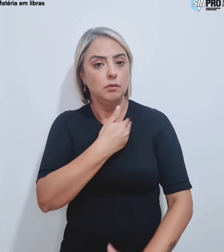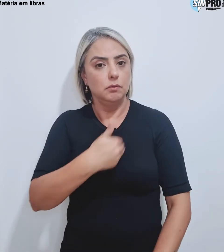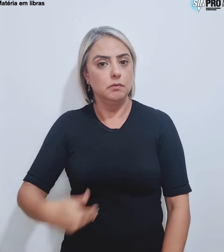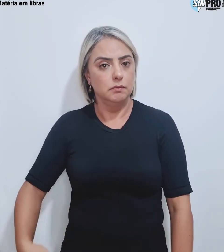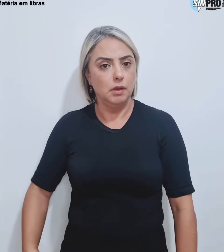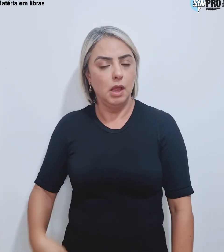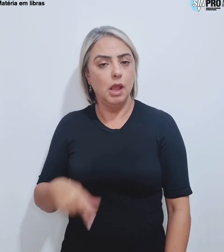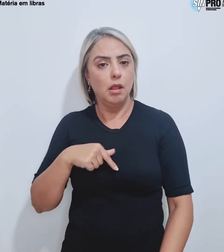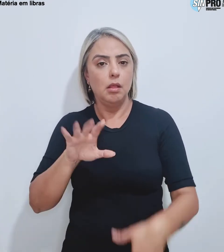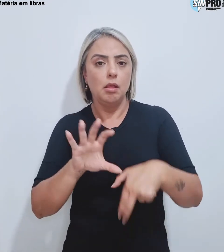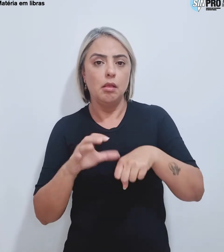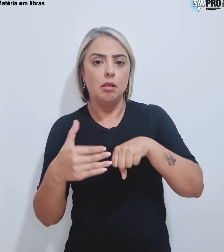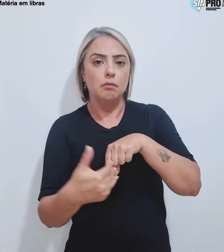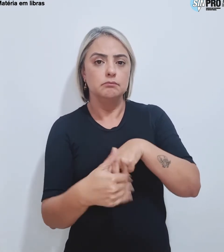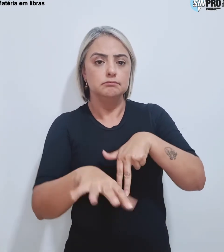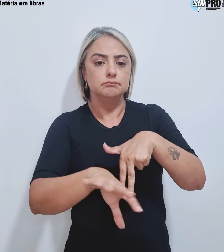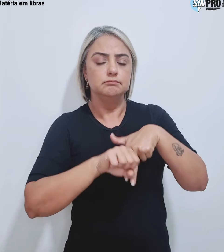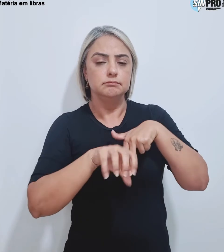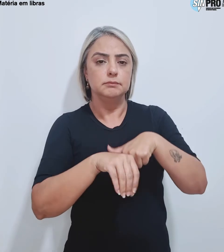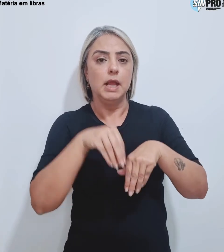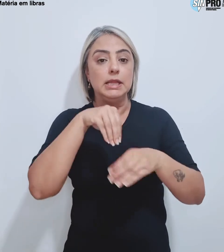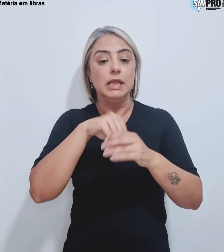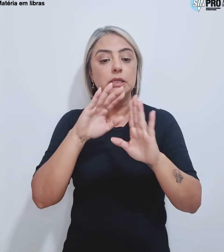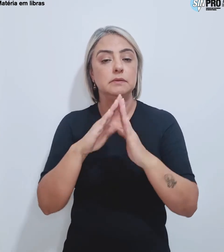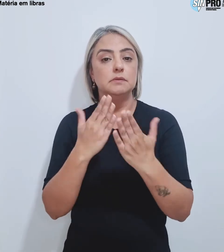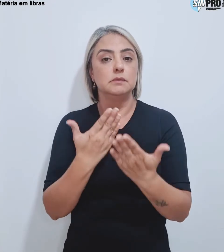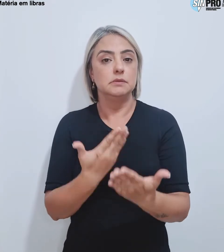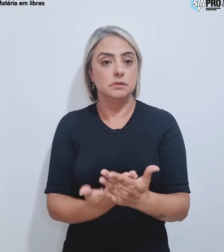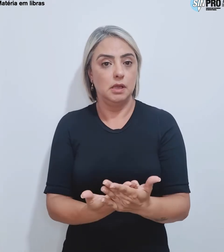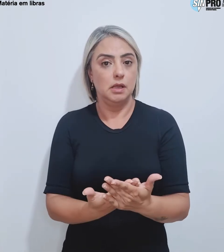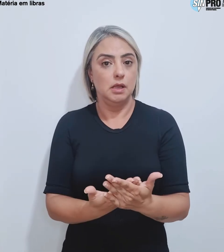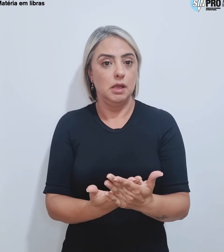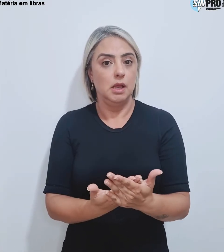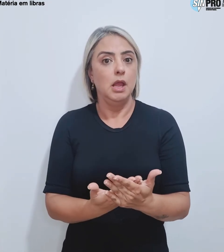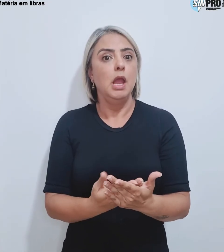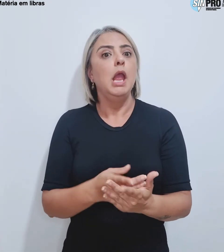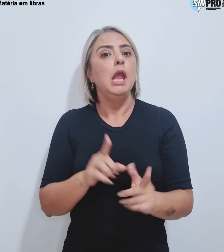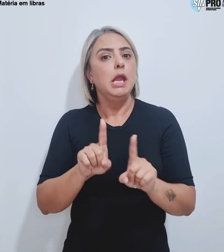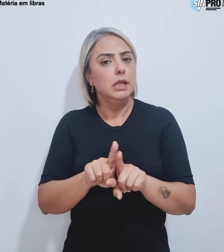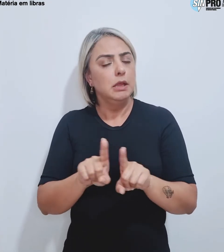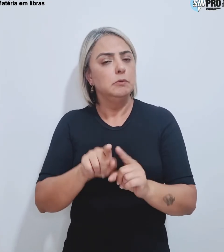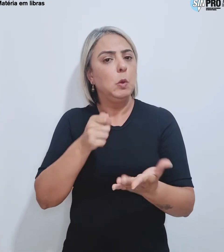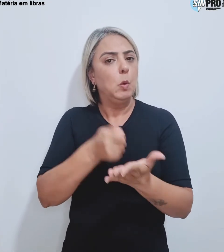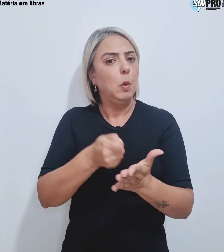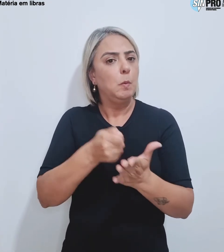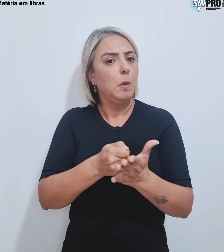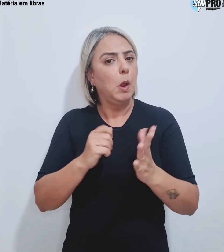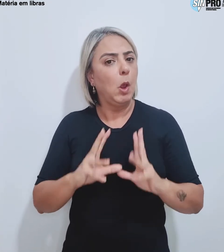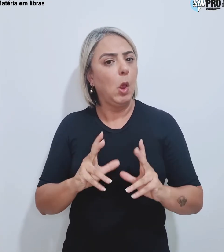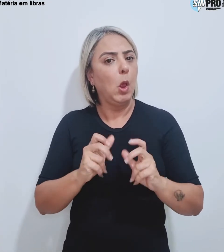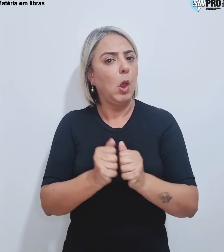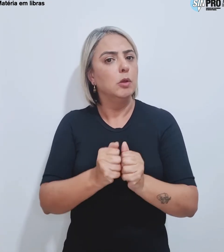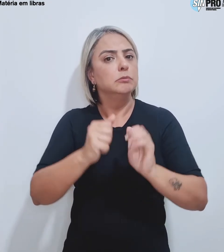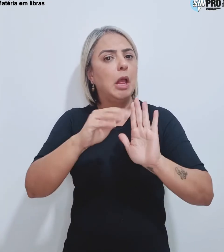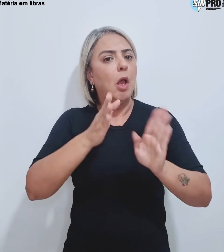oficiais sobre casos de Covid-19 nas escolas e do cumprimento integral de protocolos